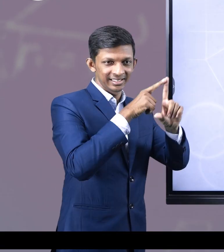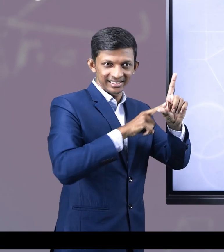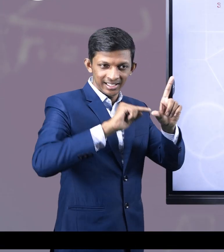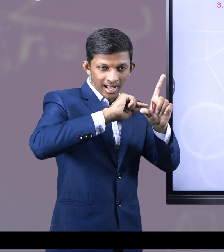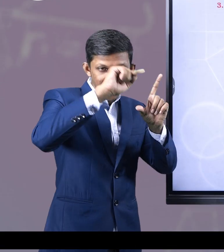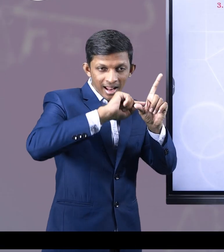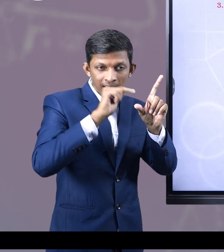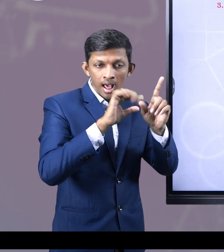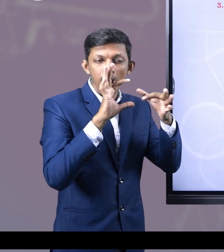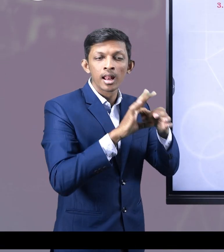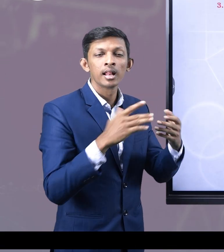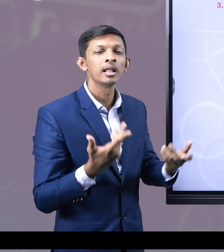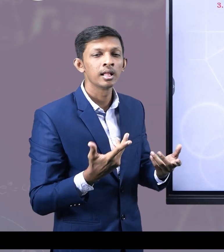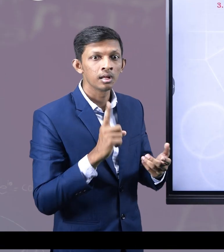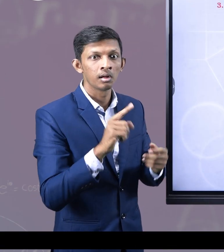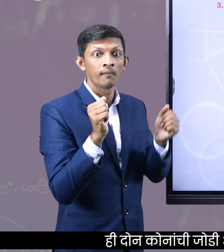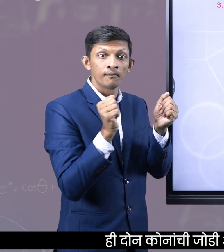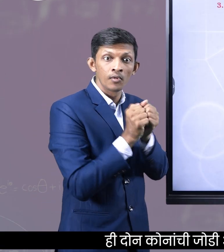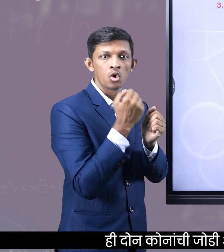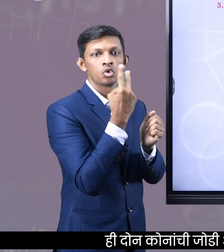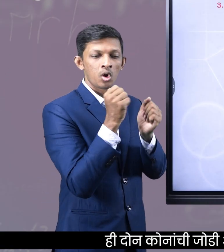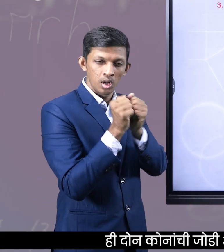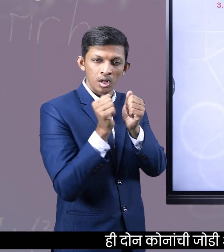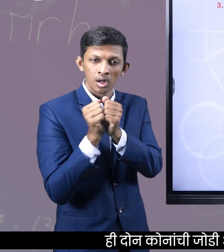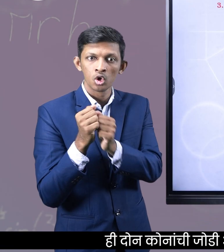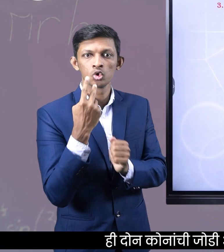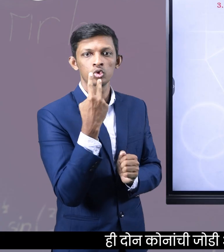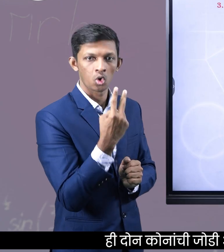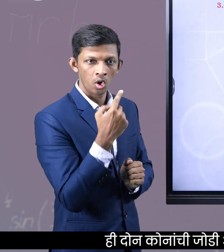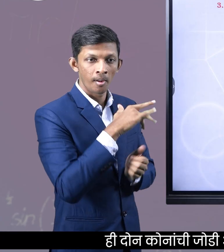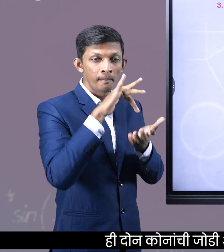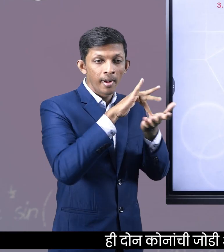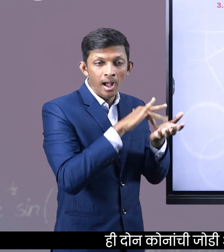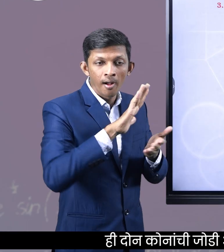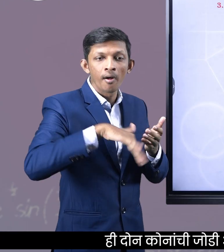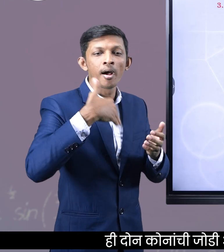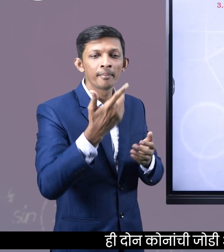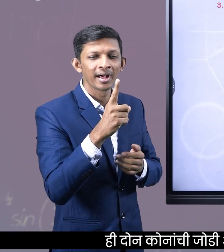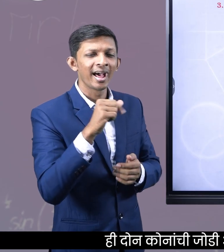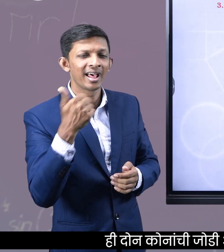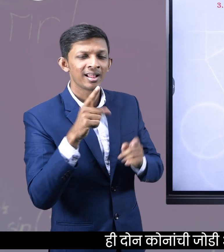संलग्न कोन. ही दोन कोनांची जोडी आहे जी एकमेकांच्या शेजारी ठेवली जातात.